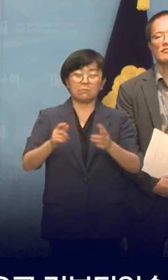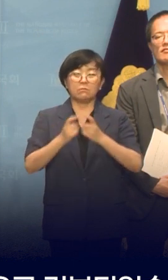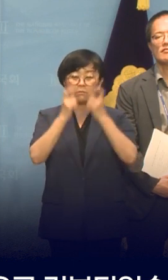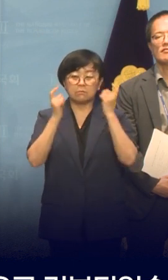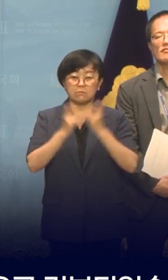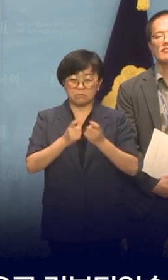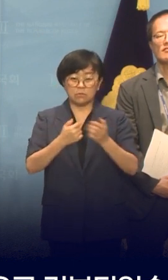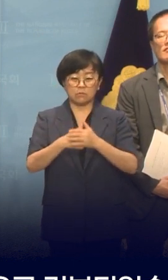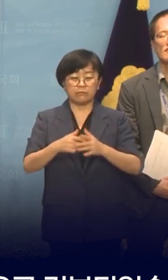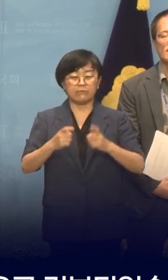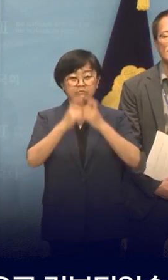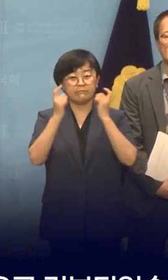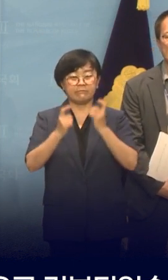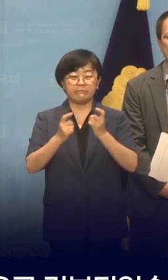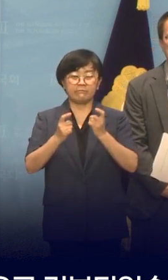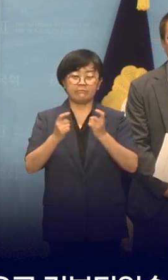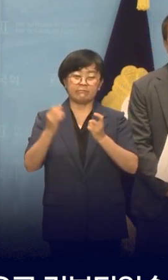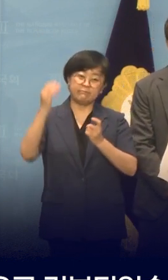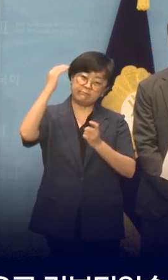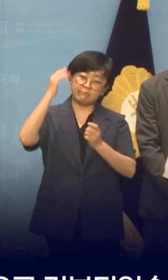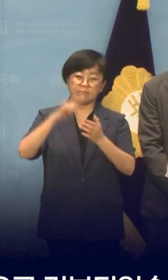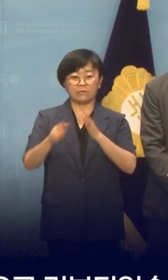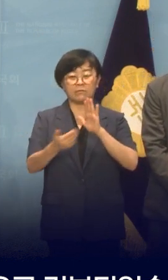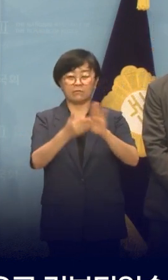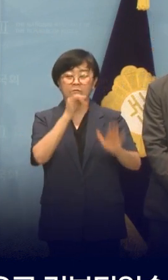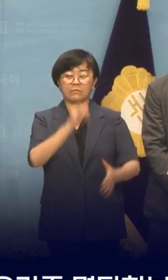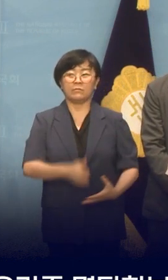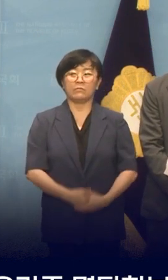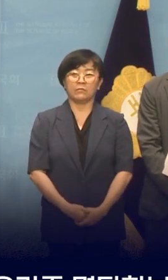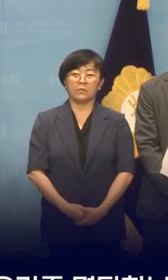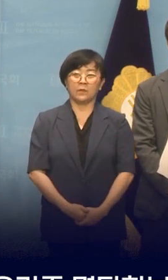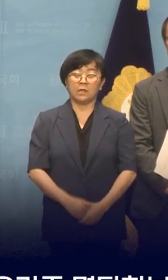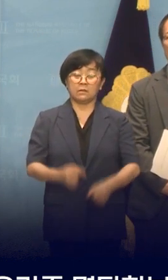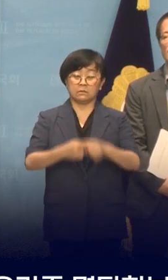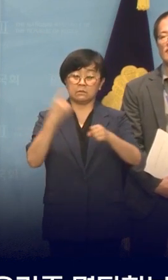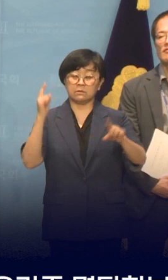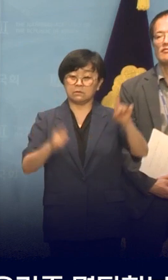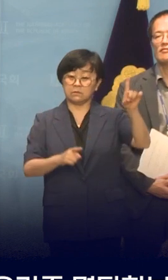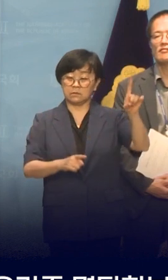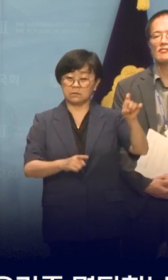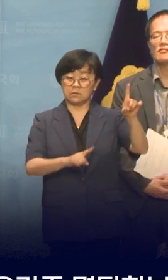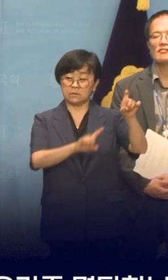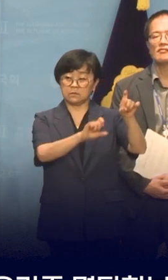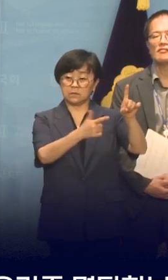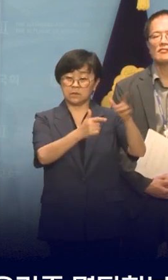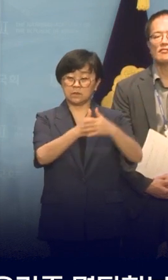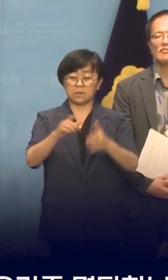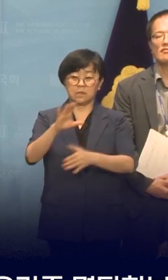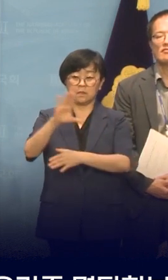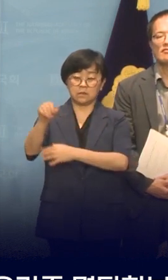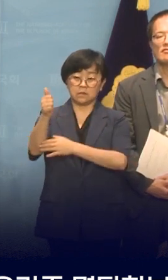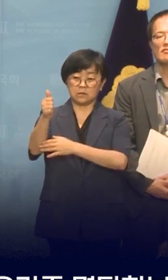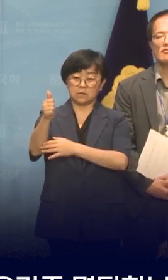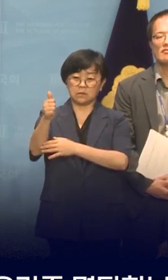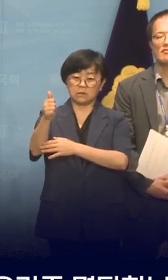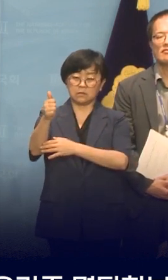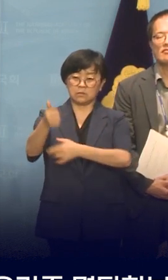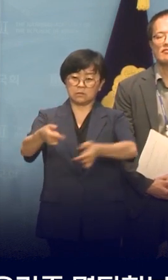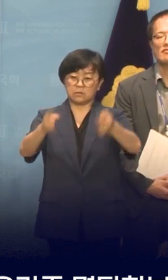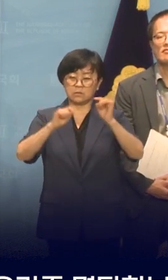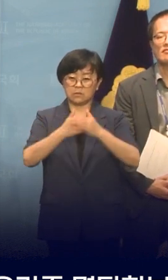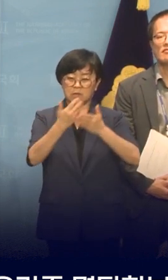휴대전화이고 사생활 침해라는 이유로 거부되었습니다 작년 11월 16일에 이상민 장관이 참색한